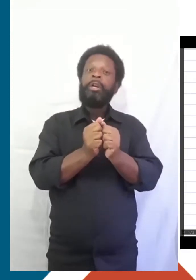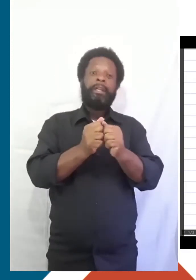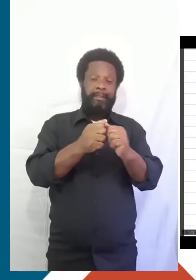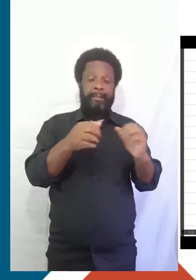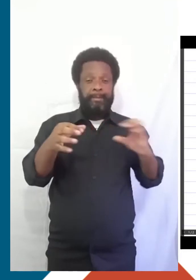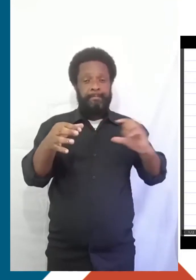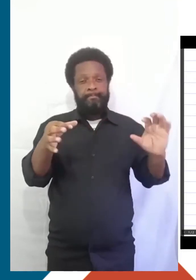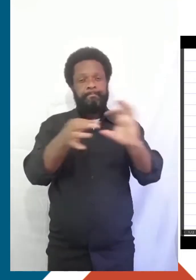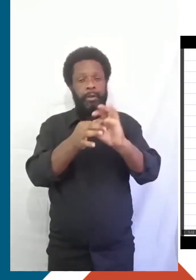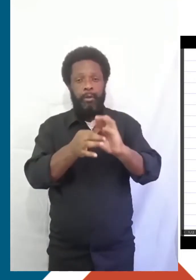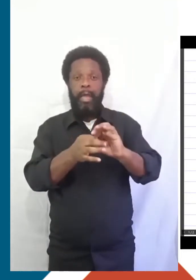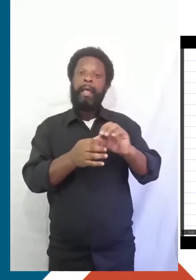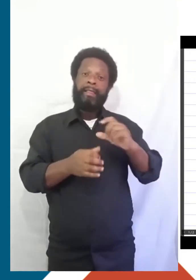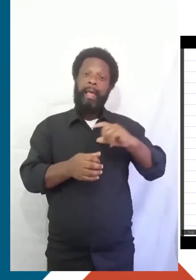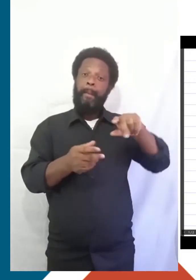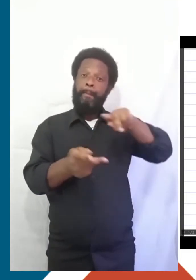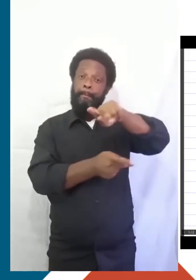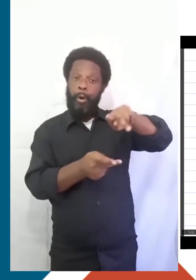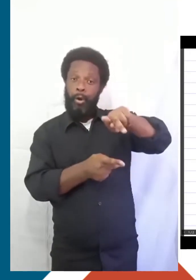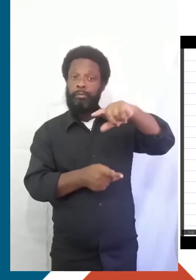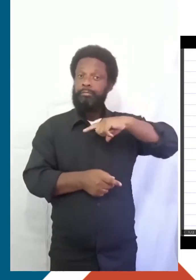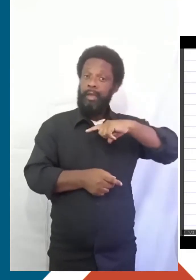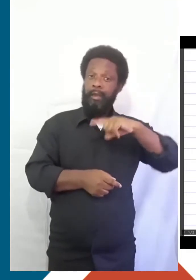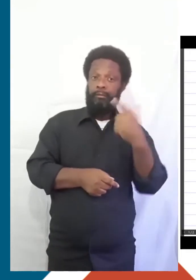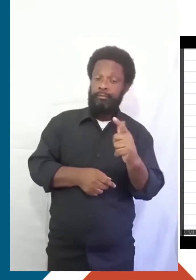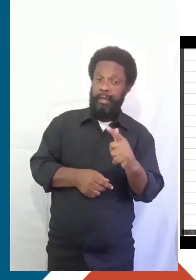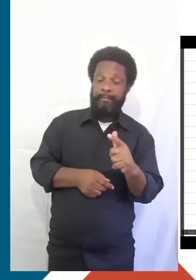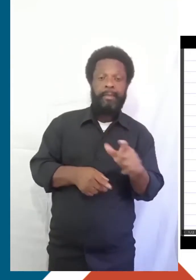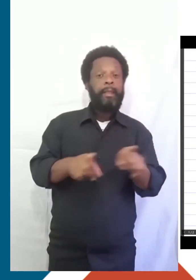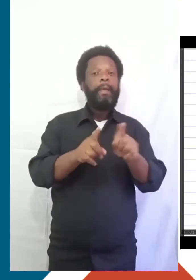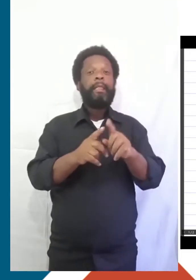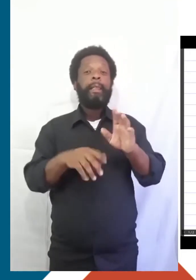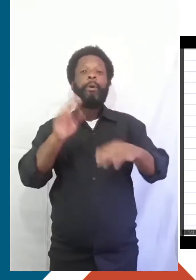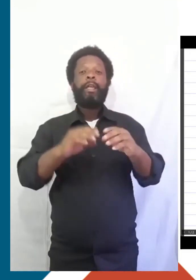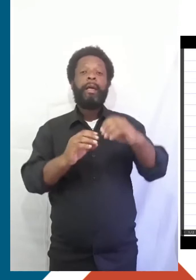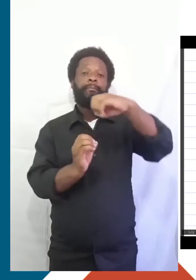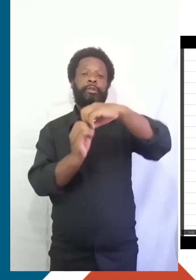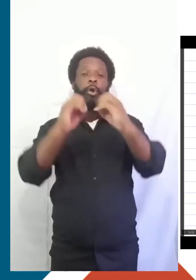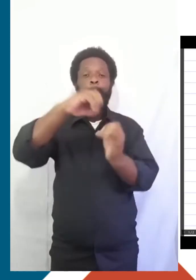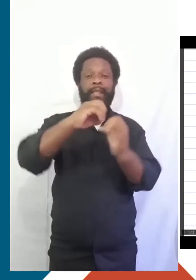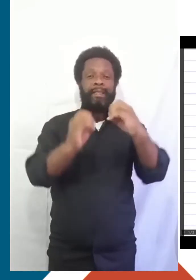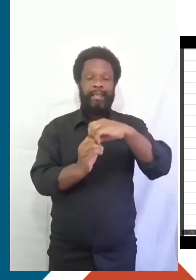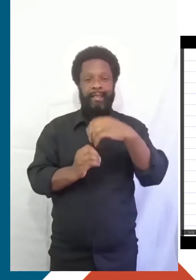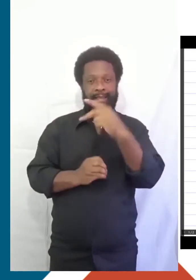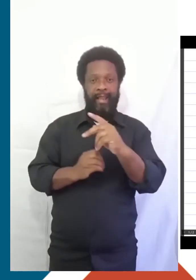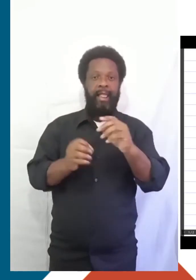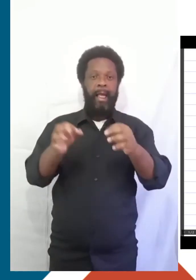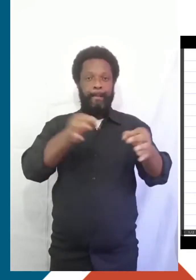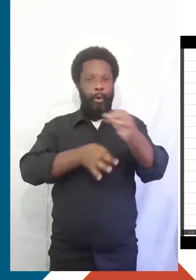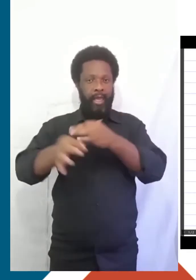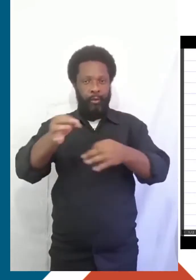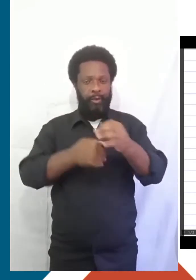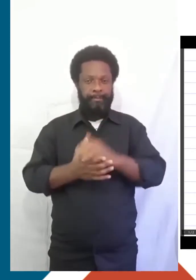polar ou apolar, ou seja, se essa ligação forma ou não polos, e depende também da geometria da